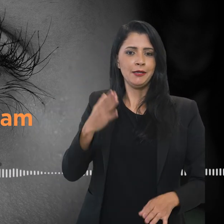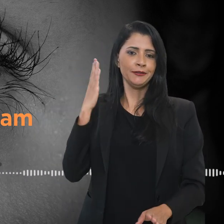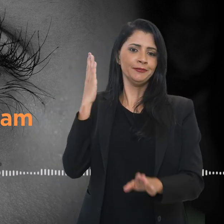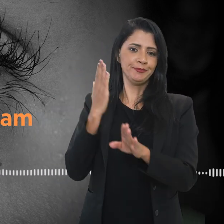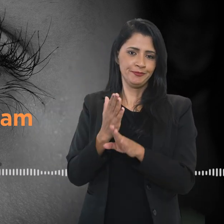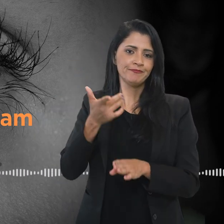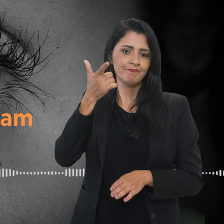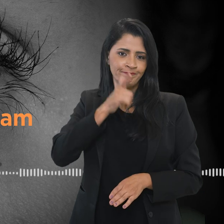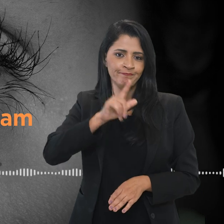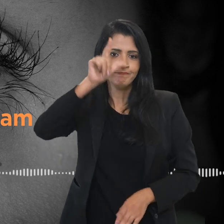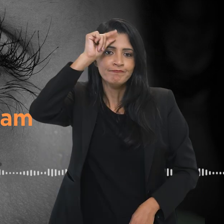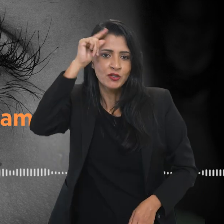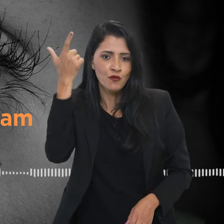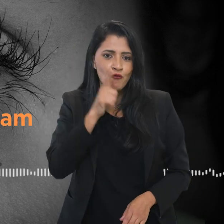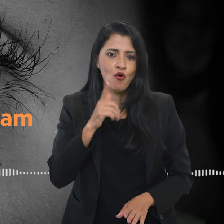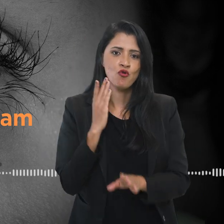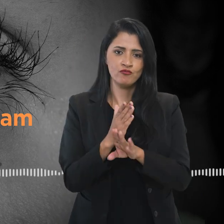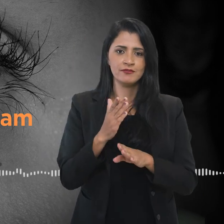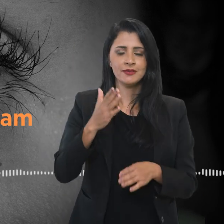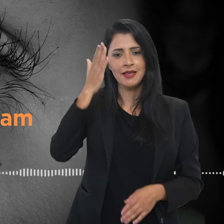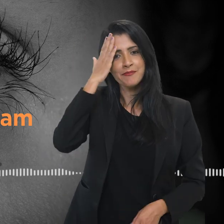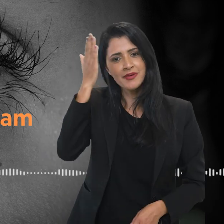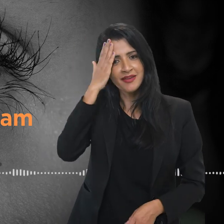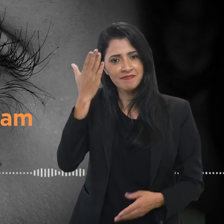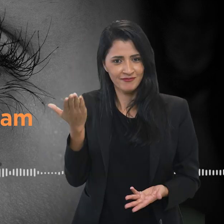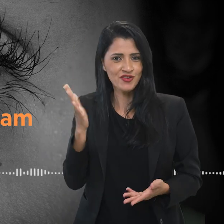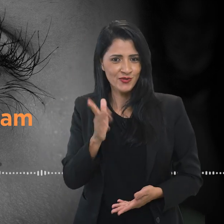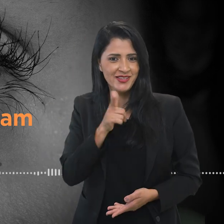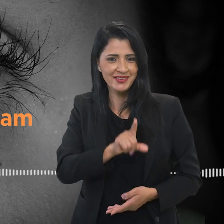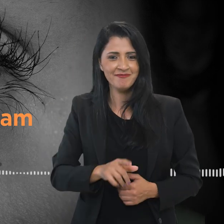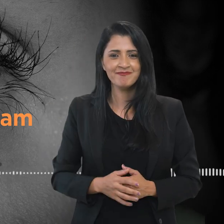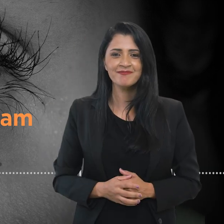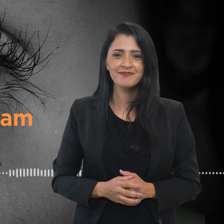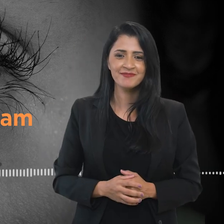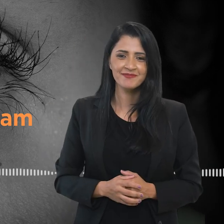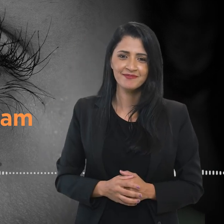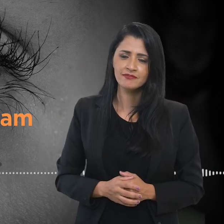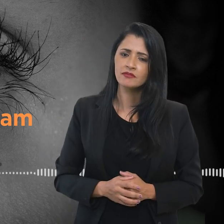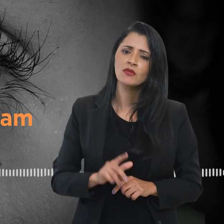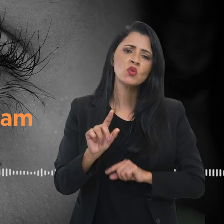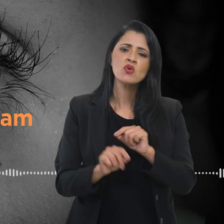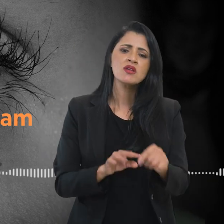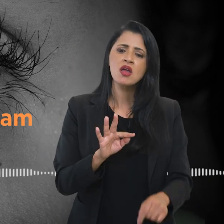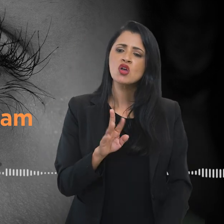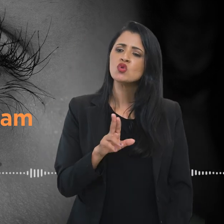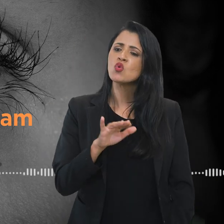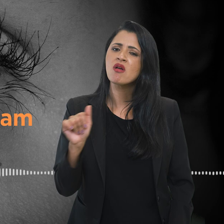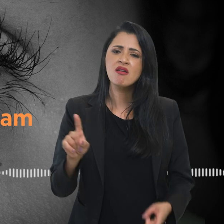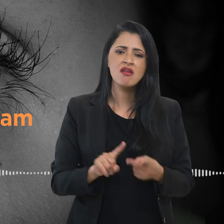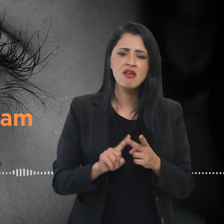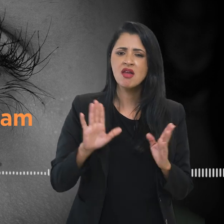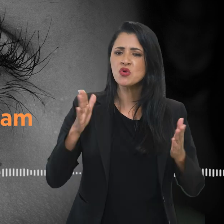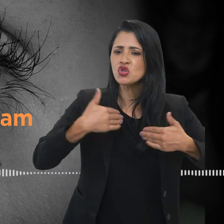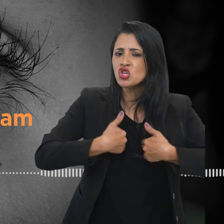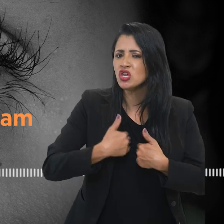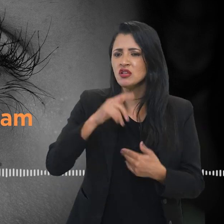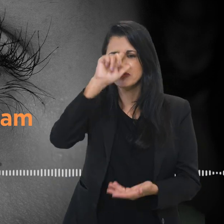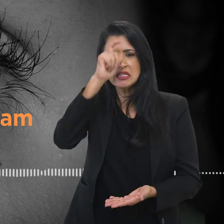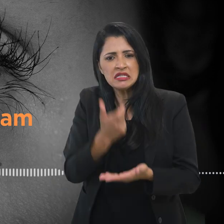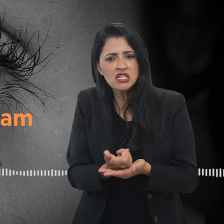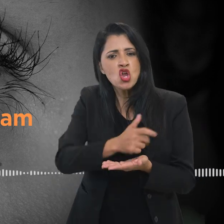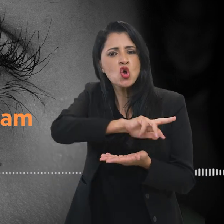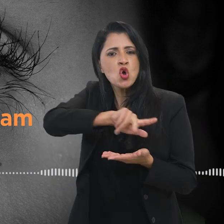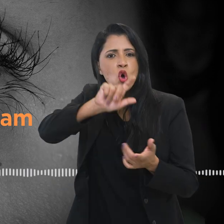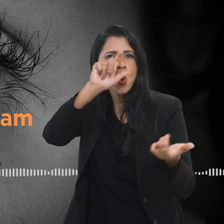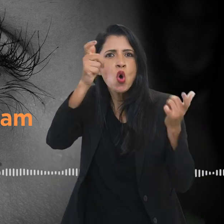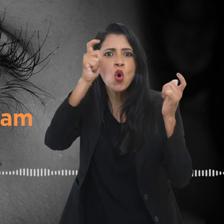certeza de que finalmente vou ter meu diagnóstico, e tive. O que Tourette, autismo, dislexia e outros